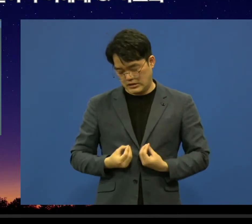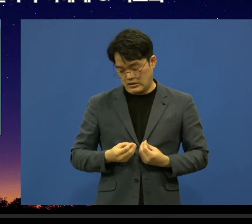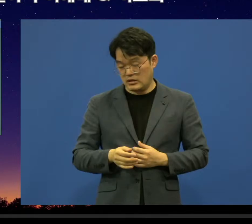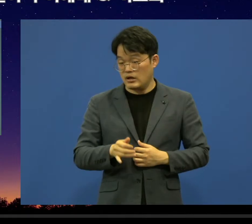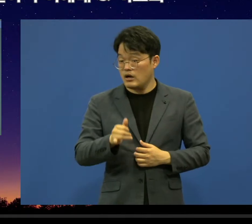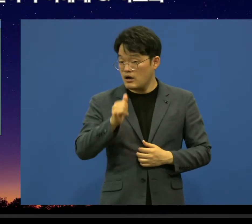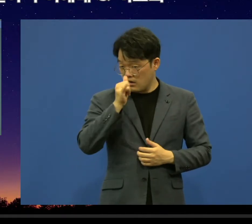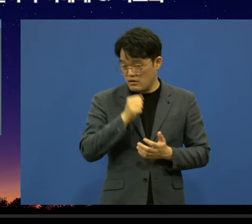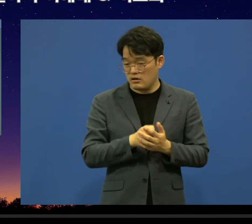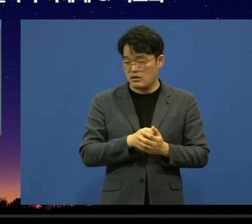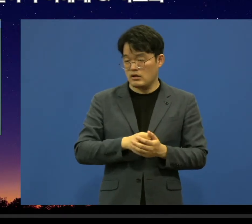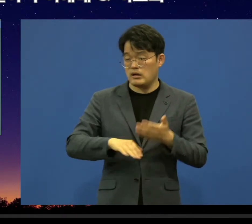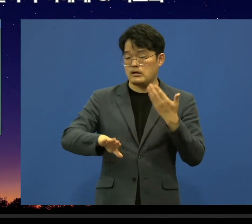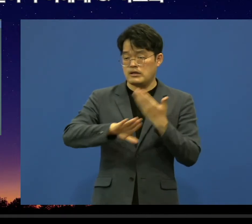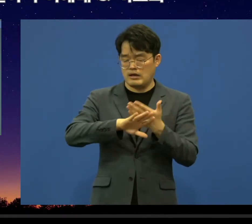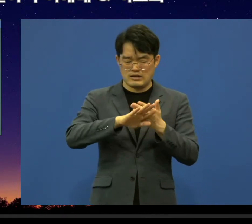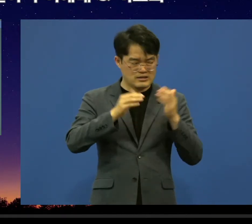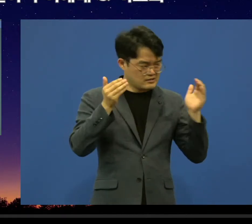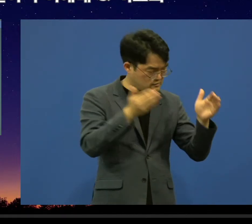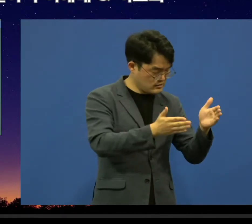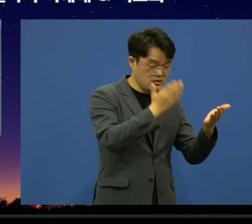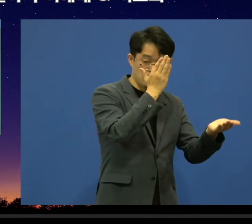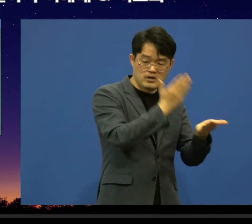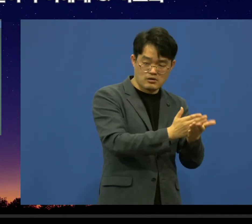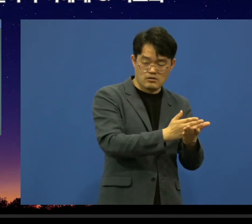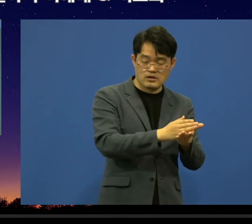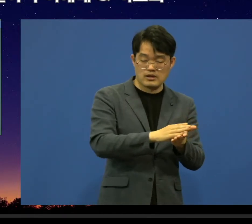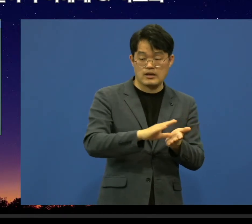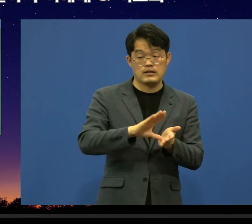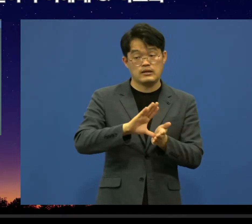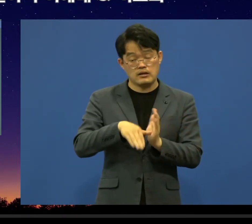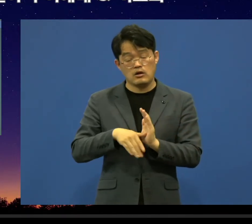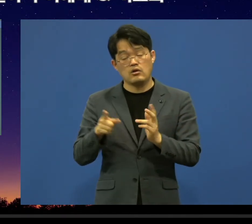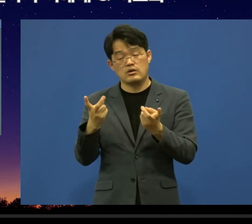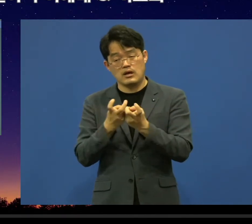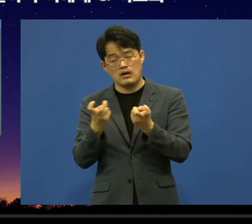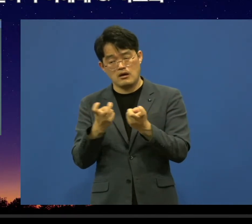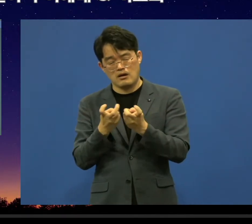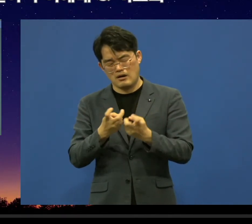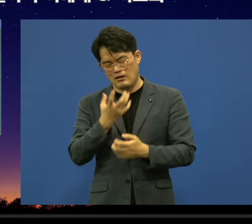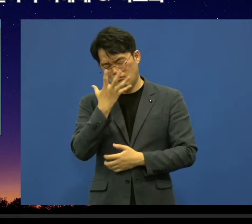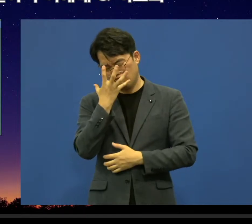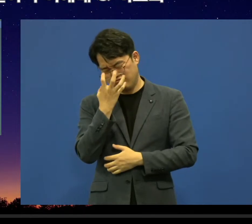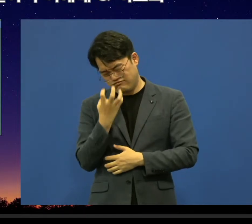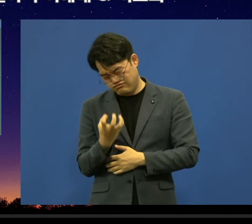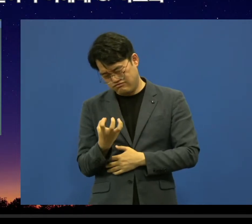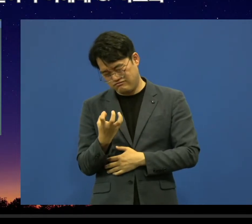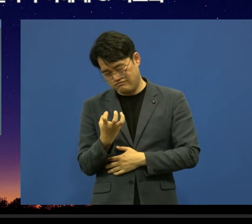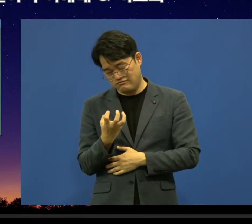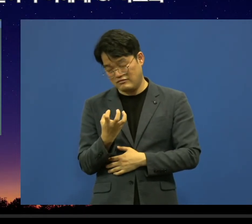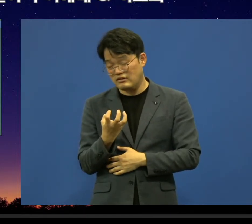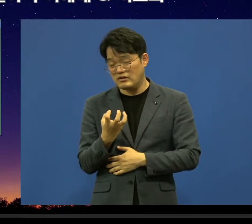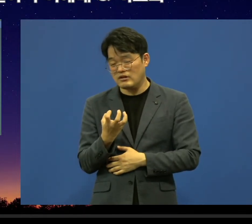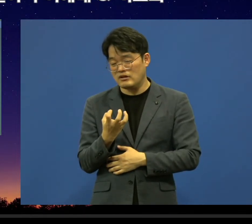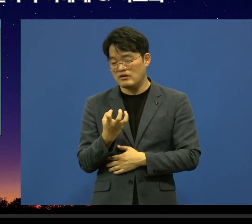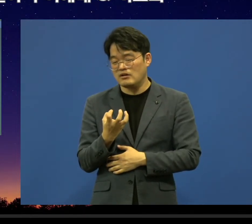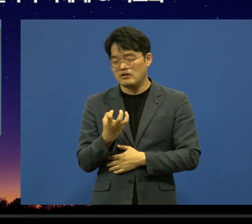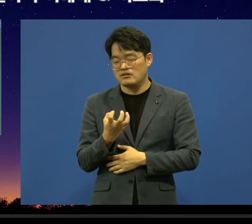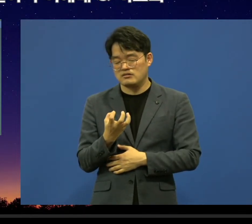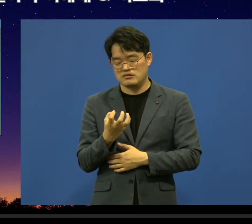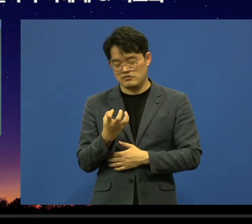그래서 여러분 다른 것에 집중하지 말고 그때는 무엇을 해야 됩니까? 우울증 자체를 위해서도 떠나가기 위해